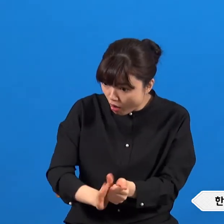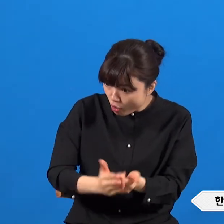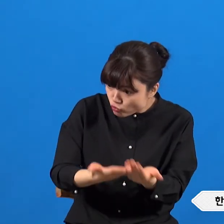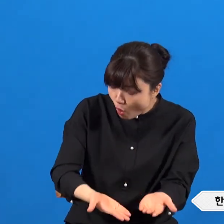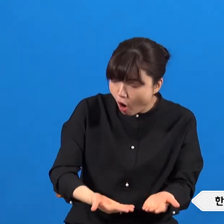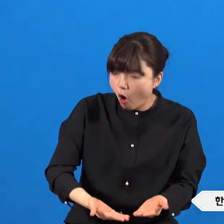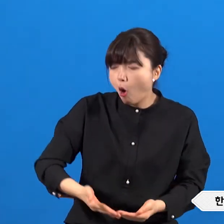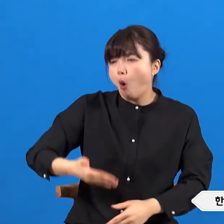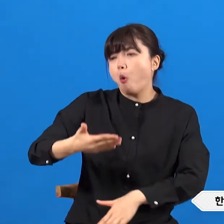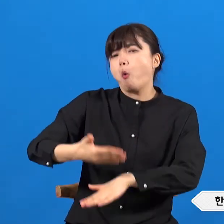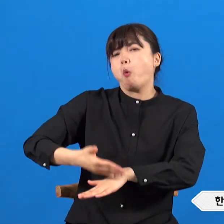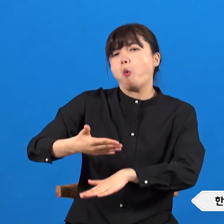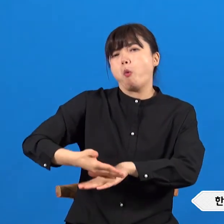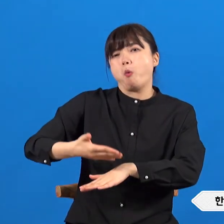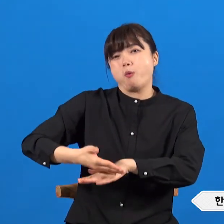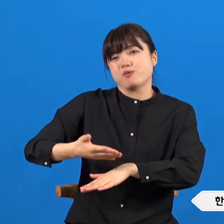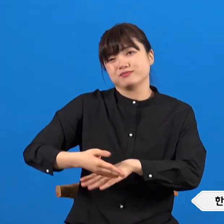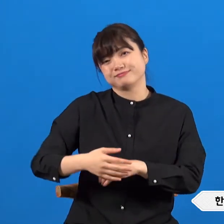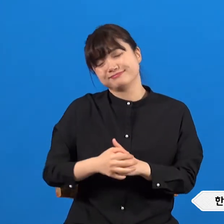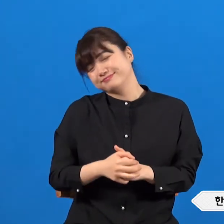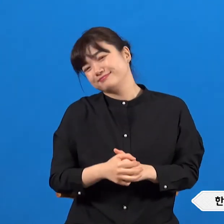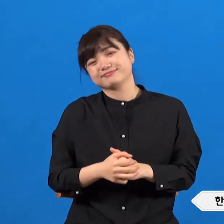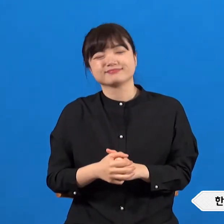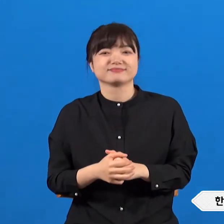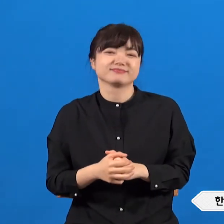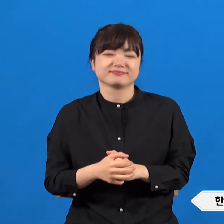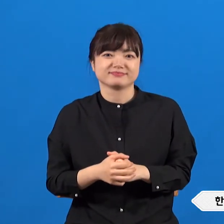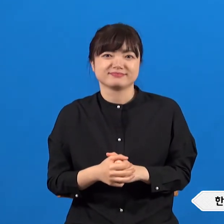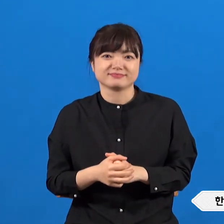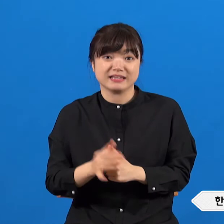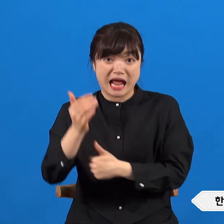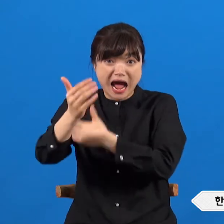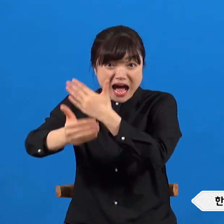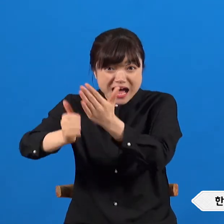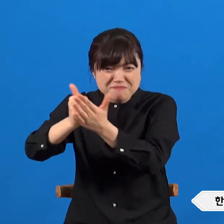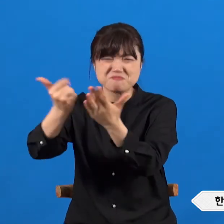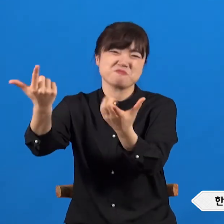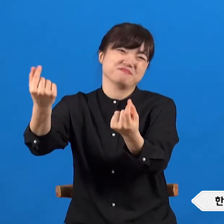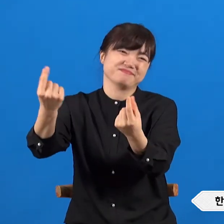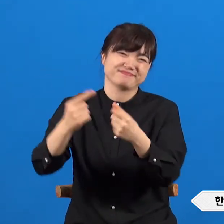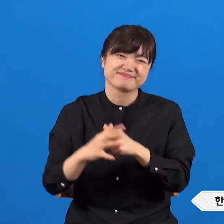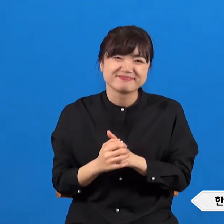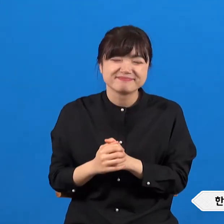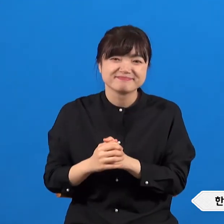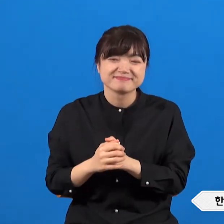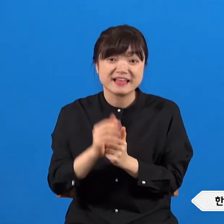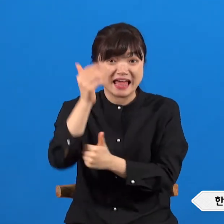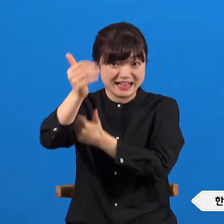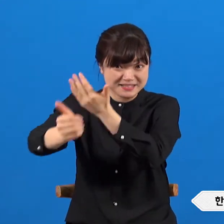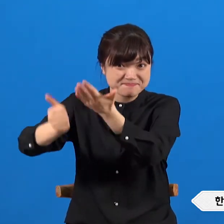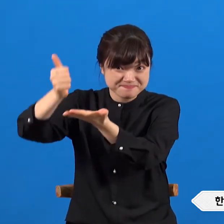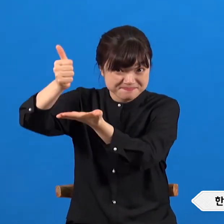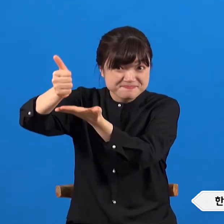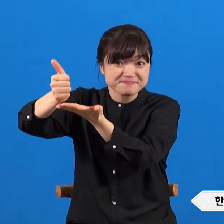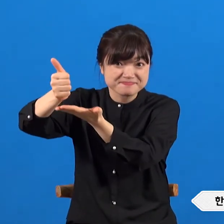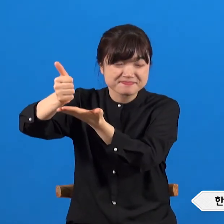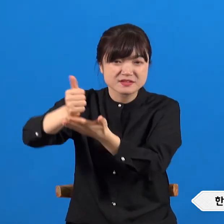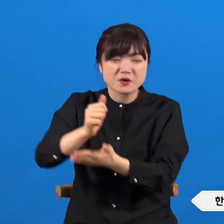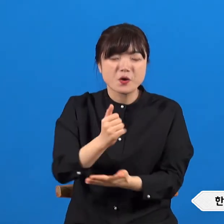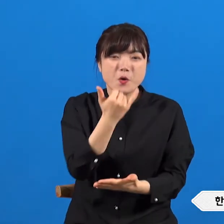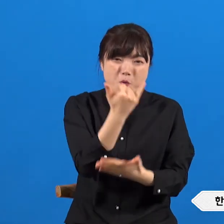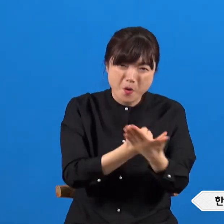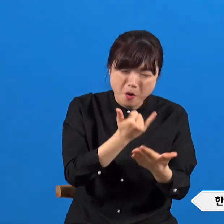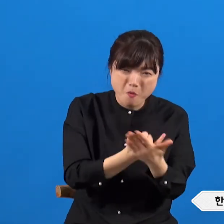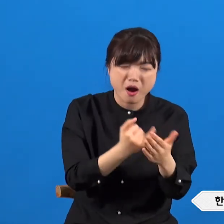더 고마워하고 기뻐하지요. 우리 하나님도 마찬가지십니다. 하나님은